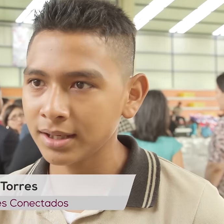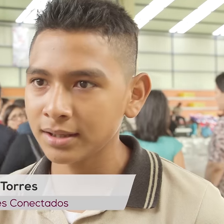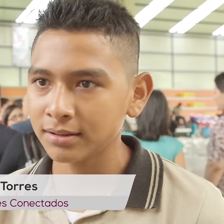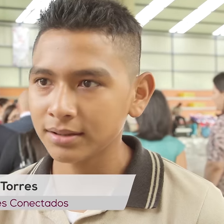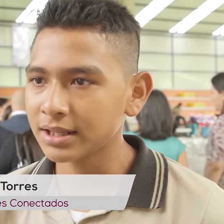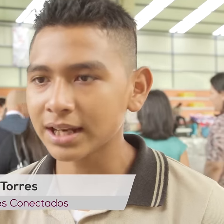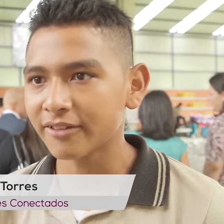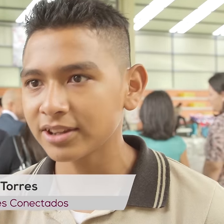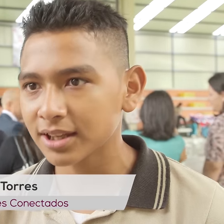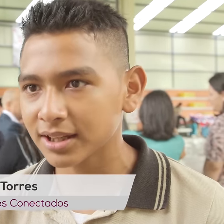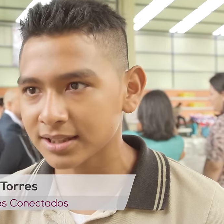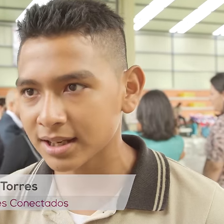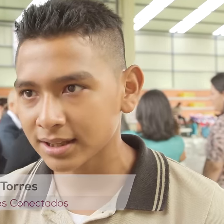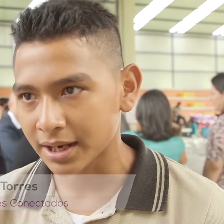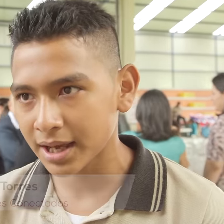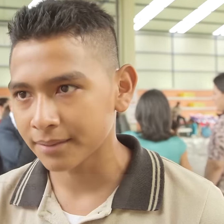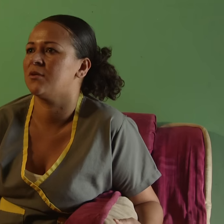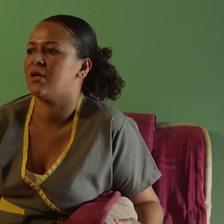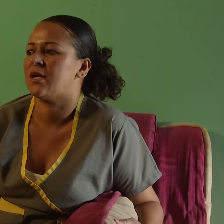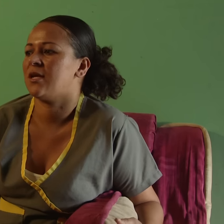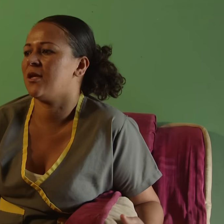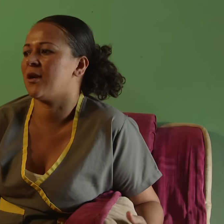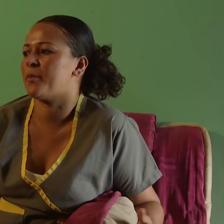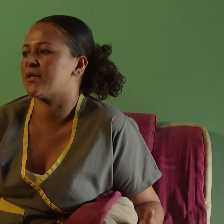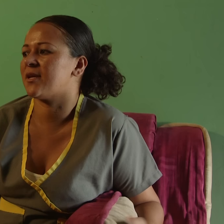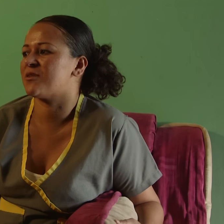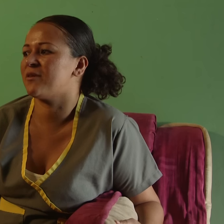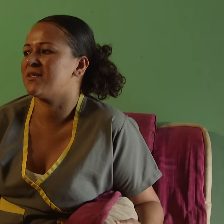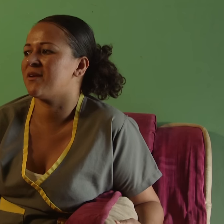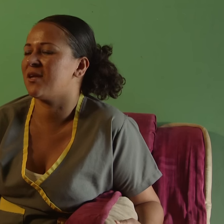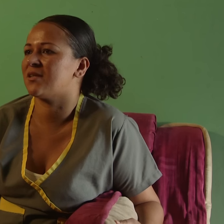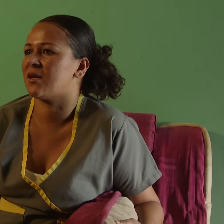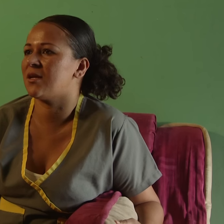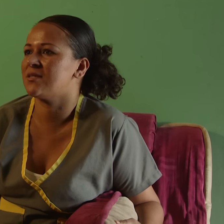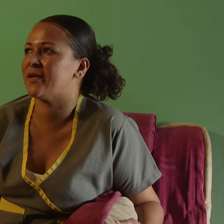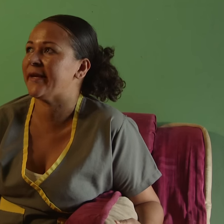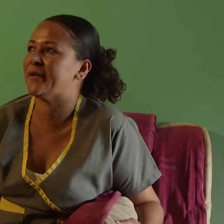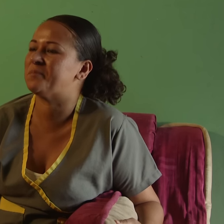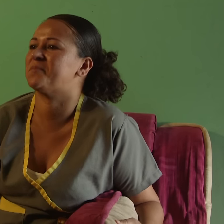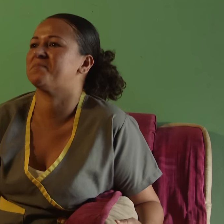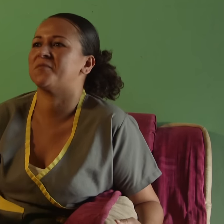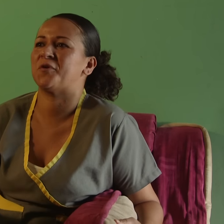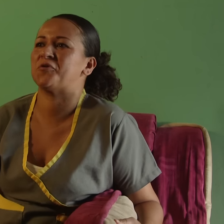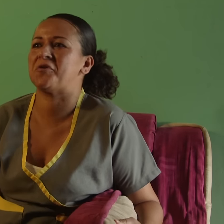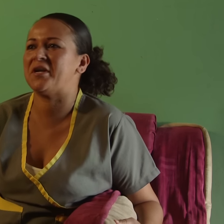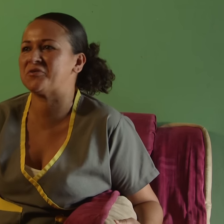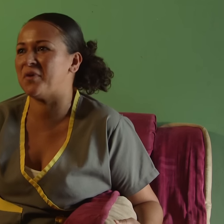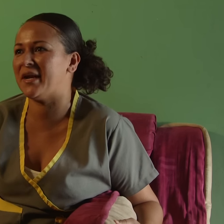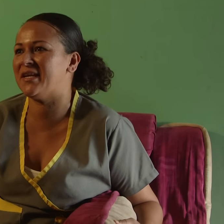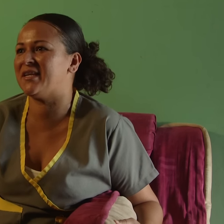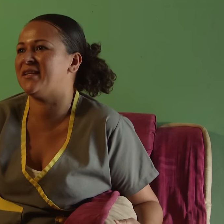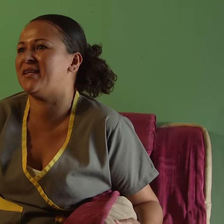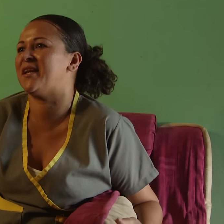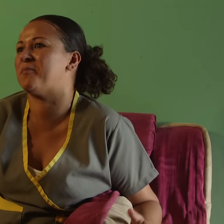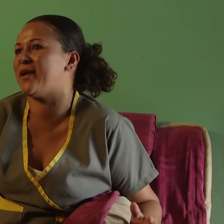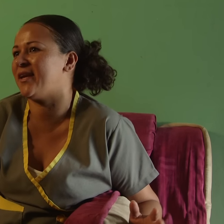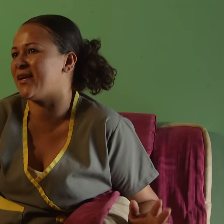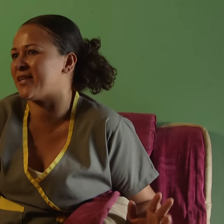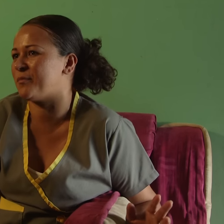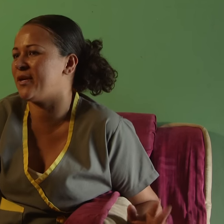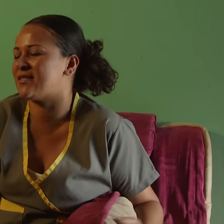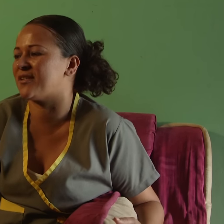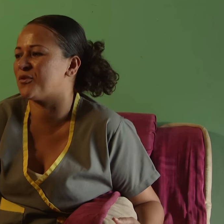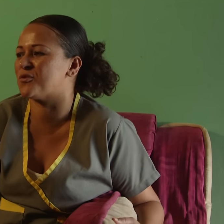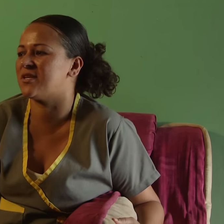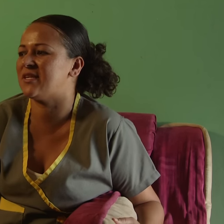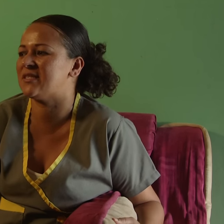y ir al café internet a hacer la tarea. Y aparte de eso, a veces habían tareas que cuando yo iba a la escuela ni las veía